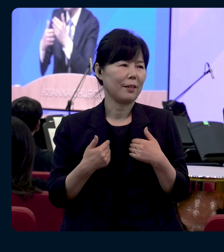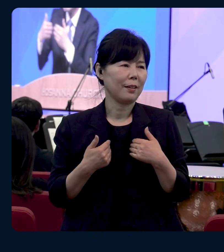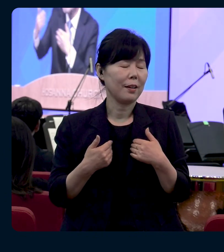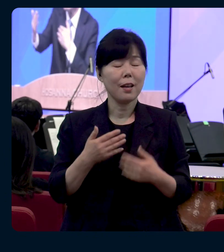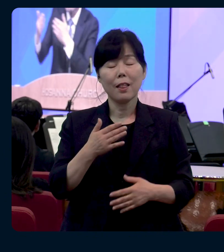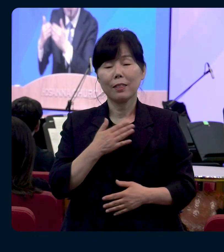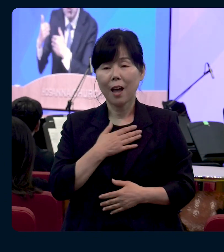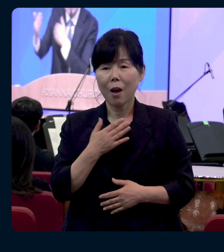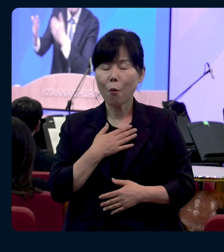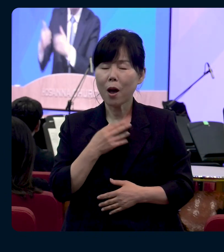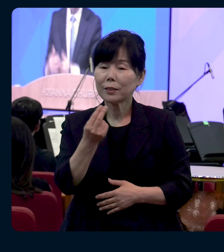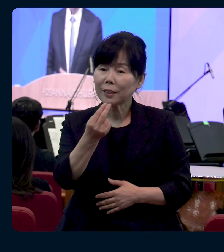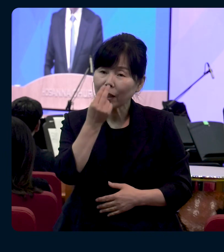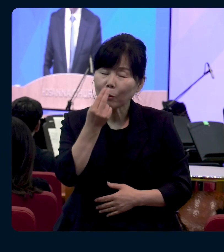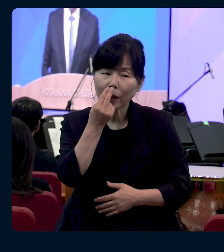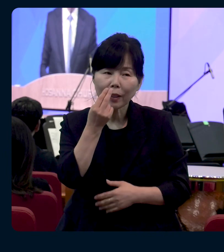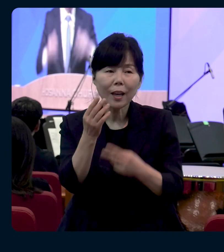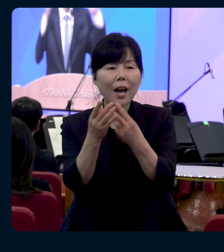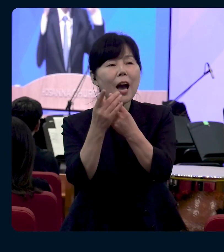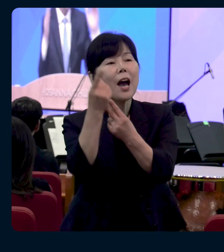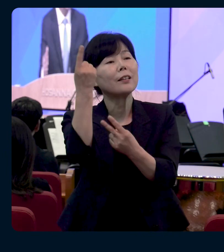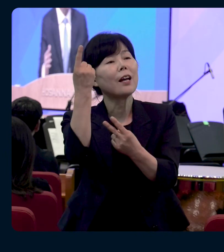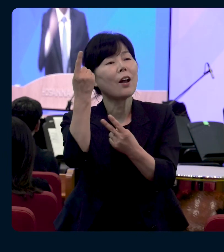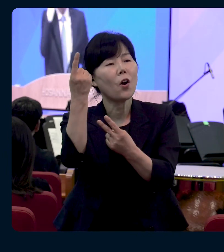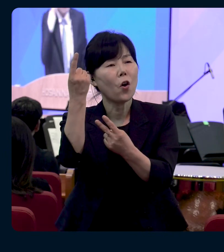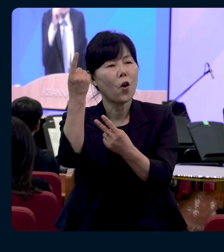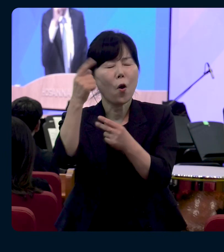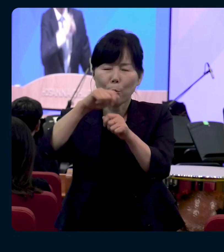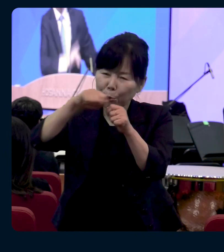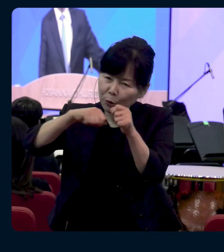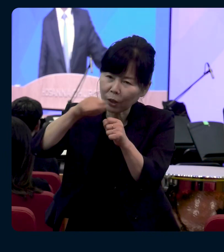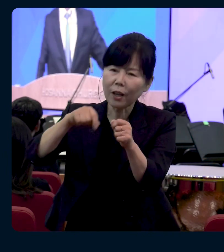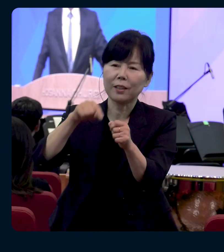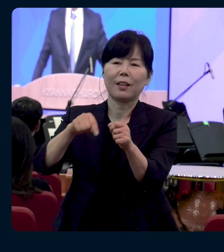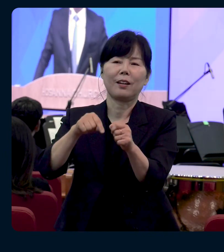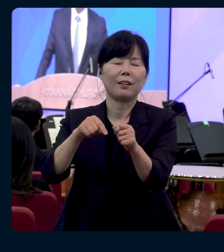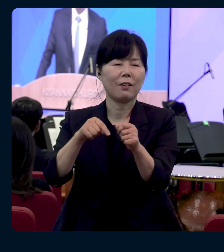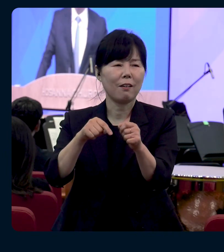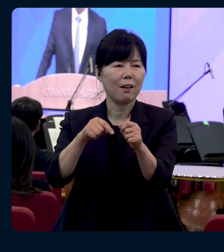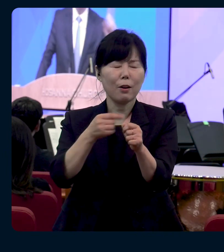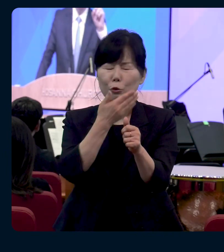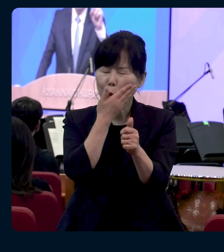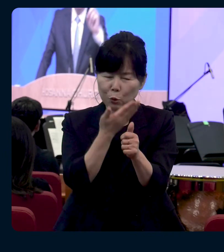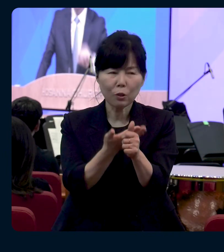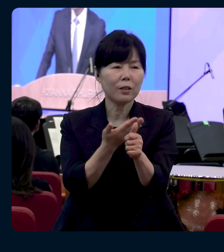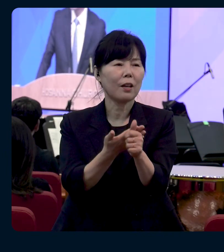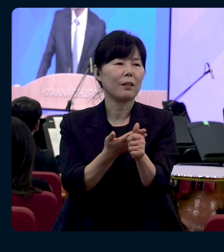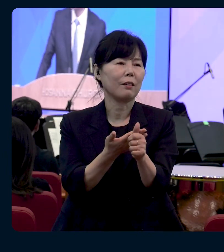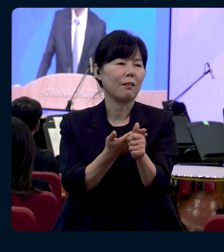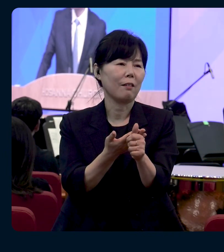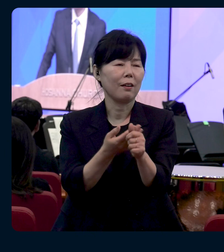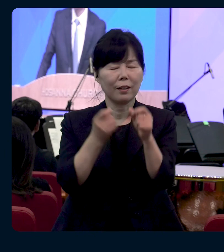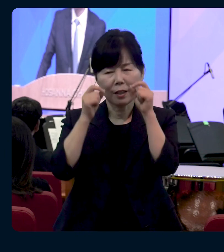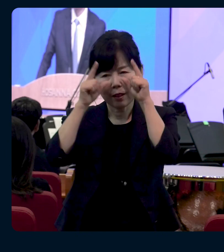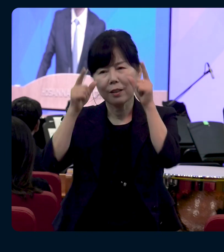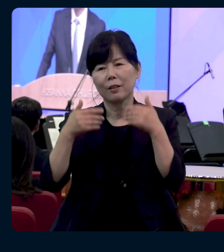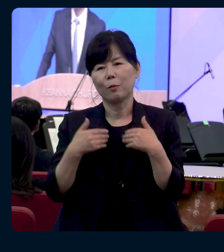생명이 하나로 묶여있는 그런 사람이라는 것을 깨닫는 것, 바로 이것입니다. 이게 첫 번째예요.